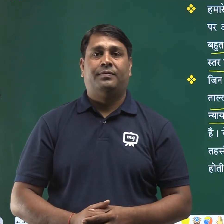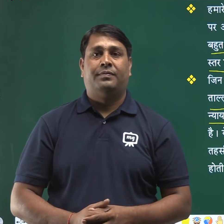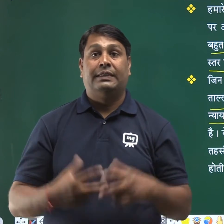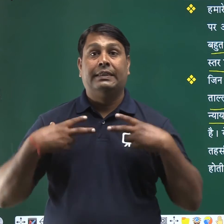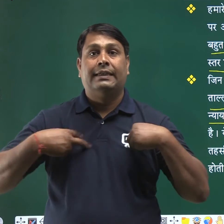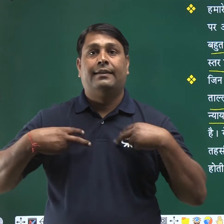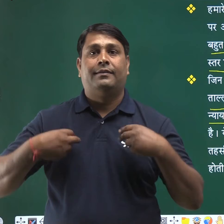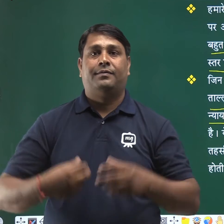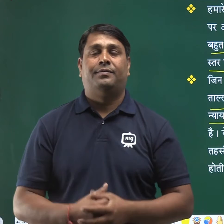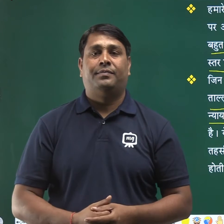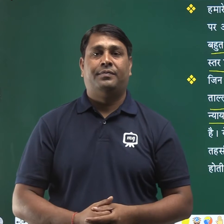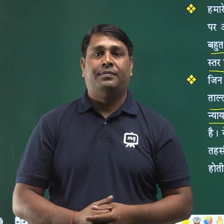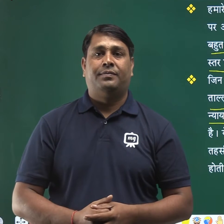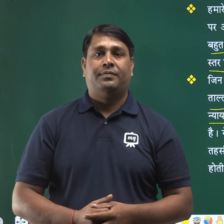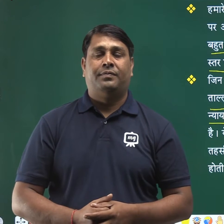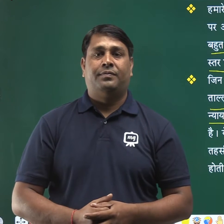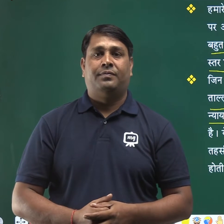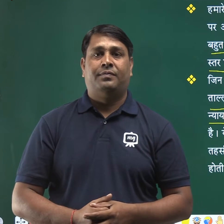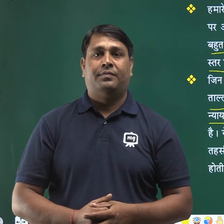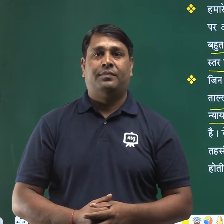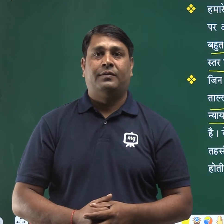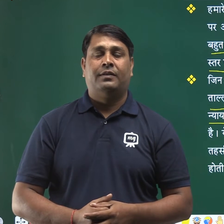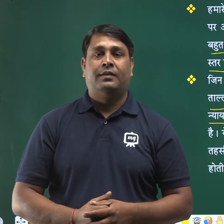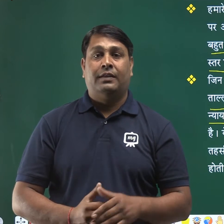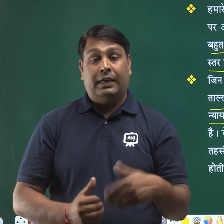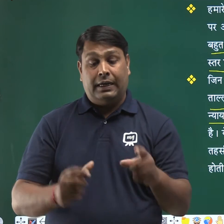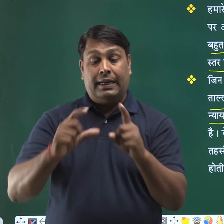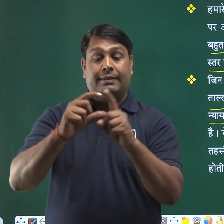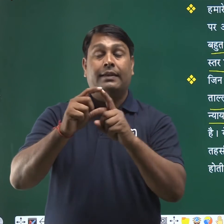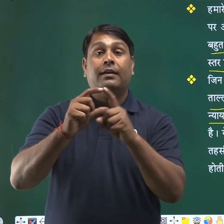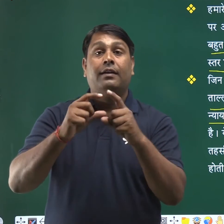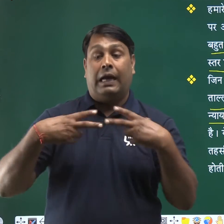न्यायालय या जिला अदालत कहा जाता है।